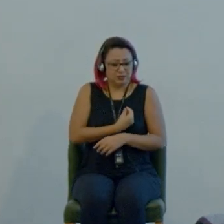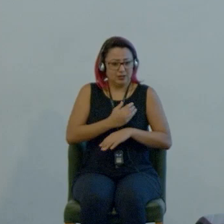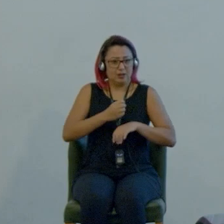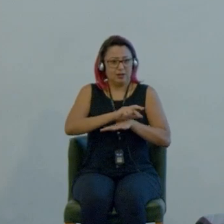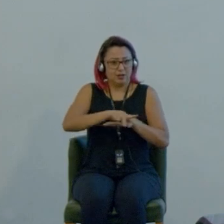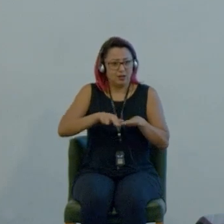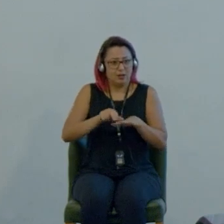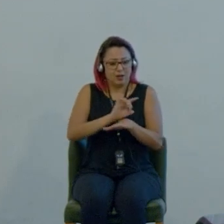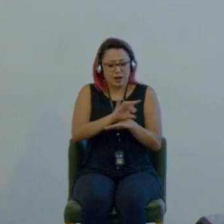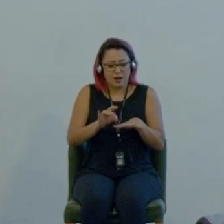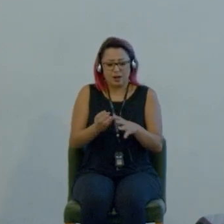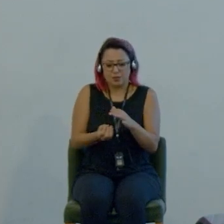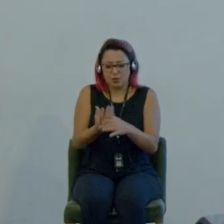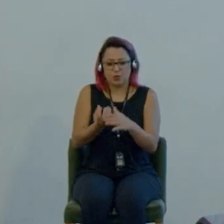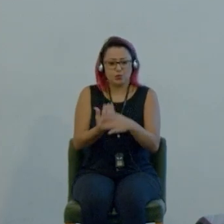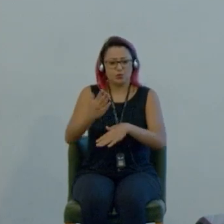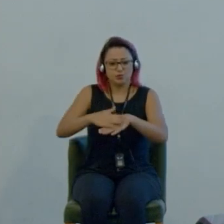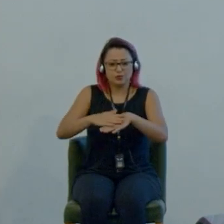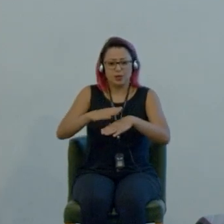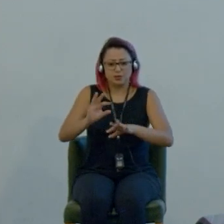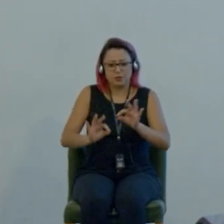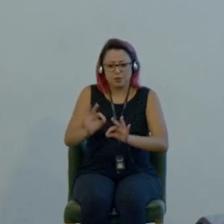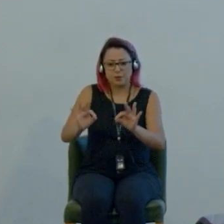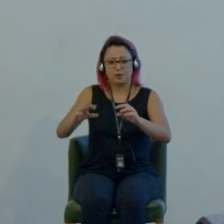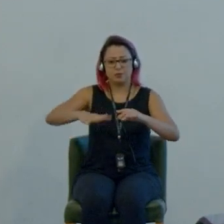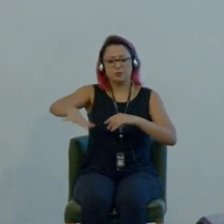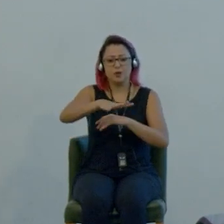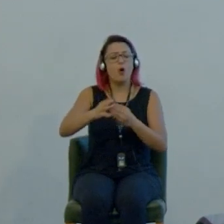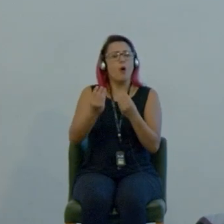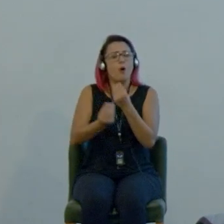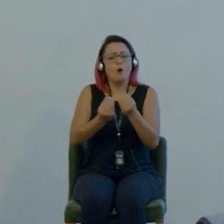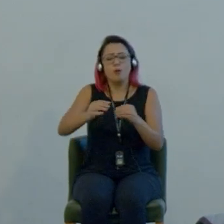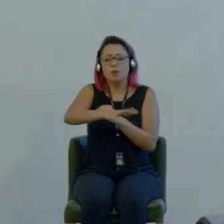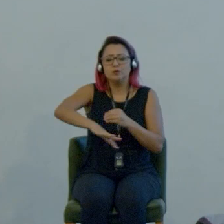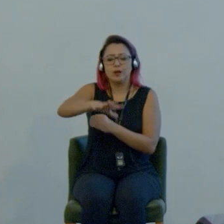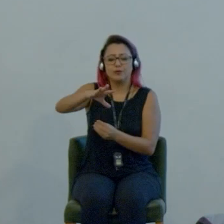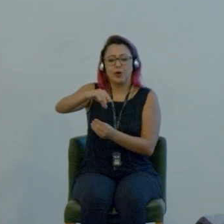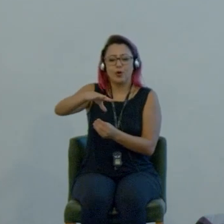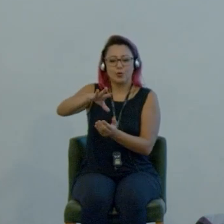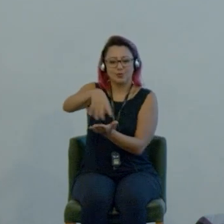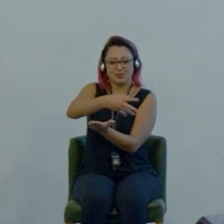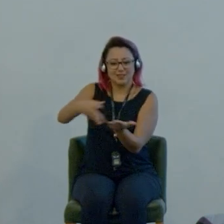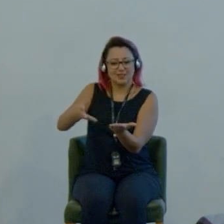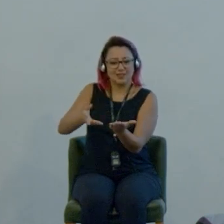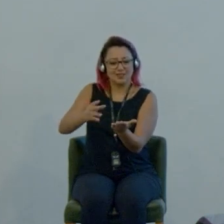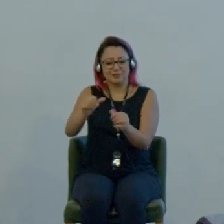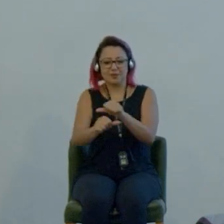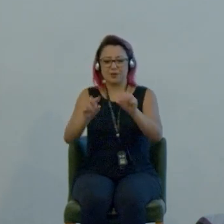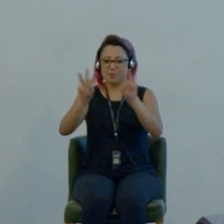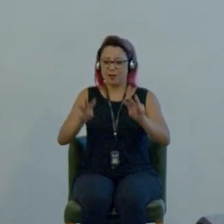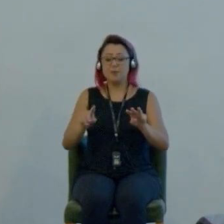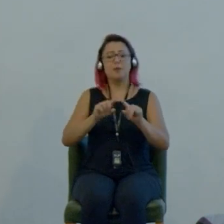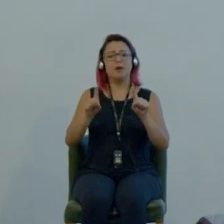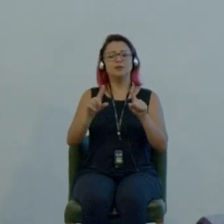est imparable. Comment alors représenter ces êtres qui transforment l'espace constamment? Ce qu'on a appelé là les agents terraformateurs,